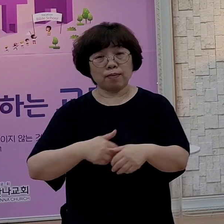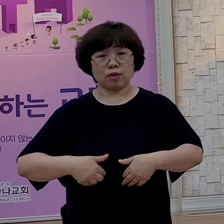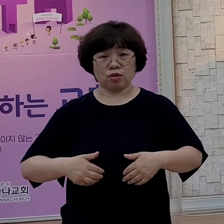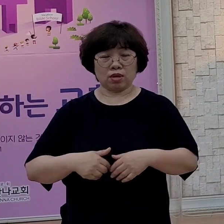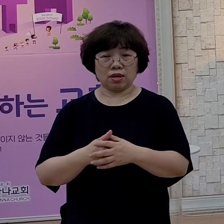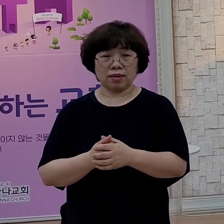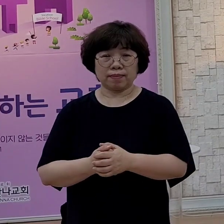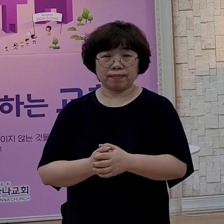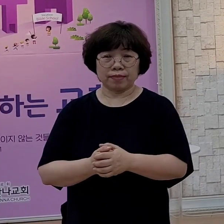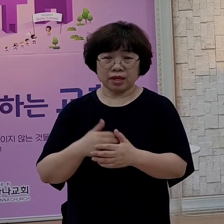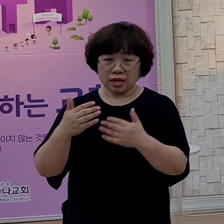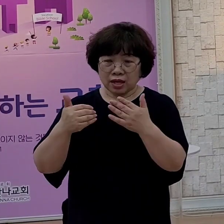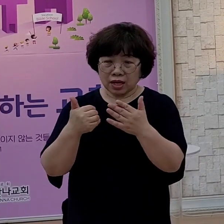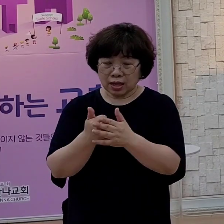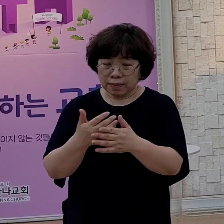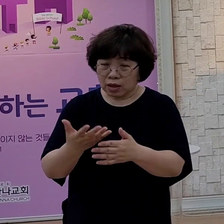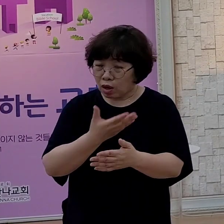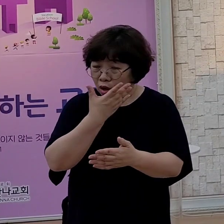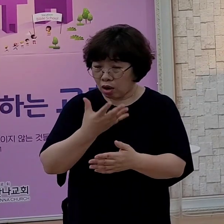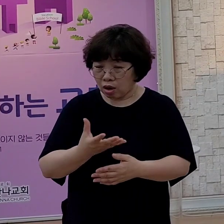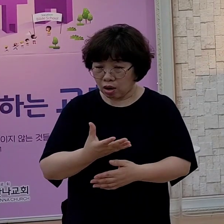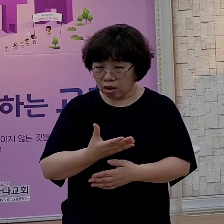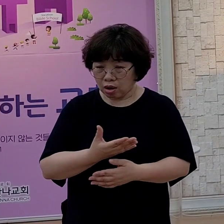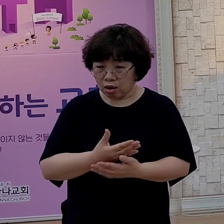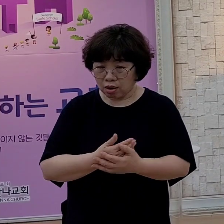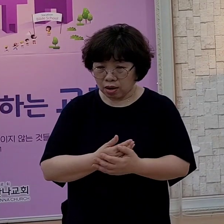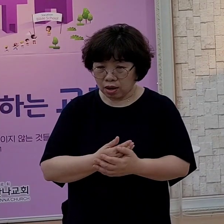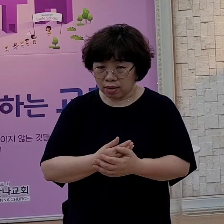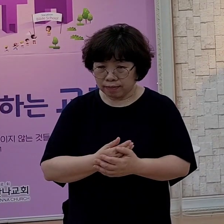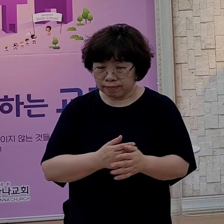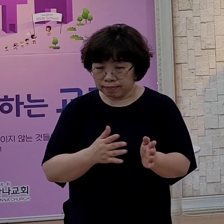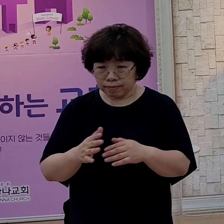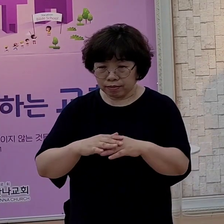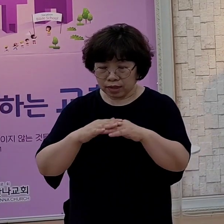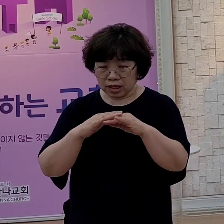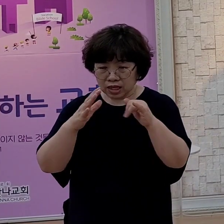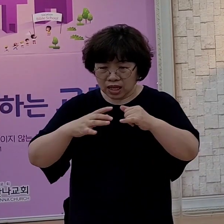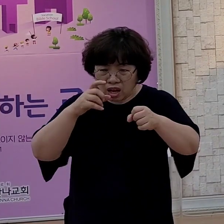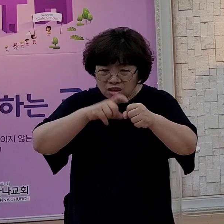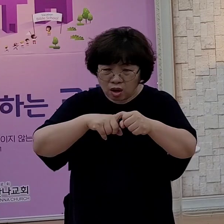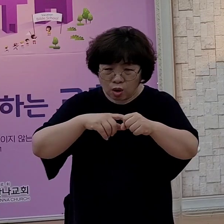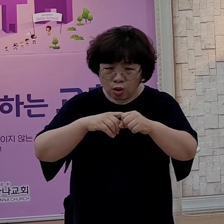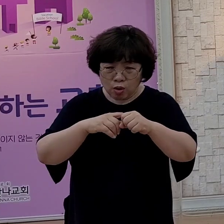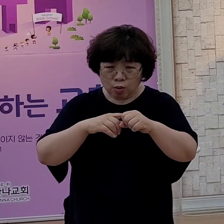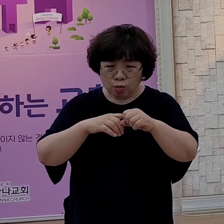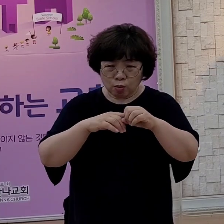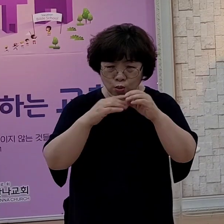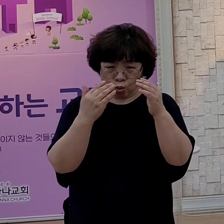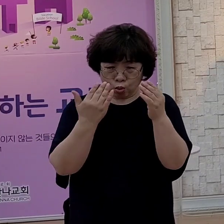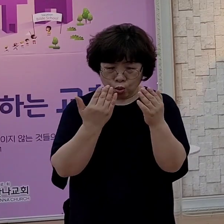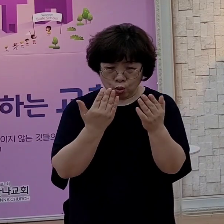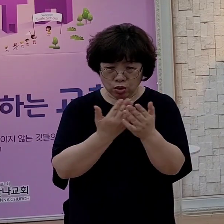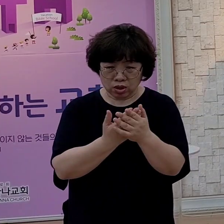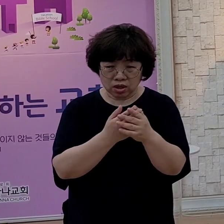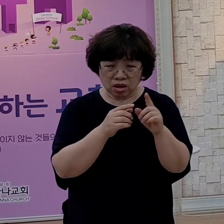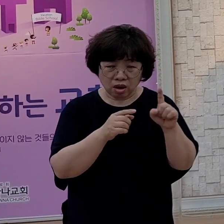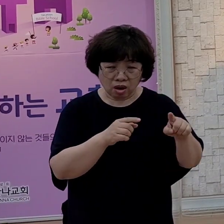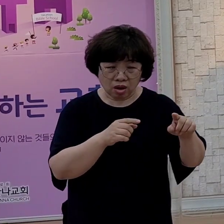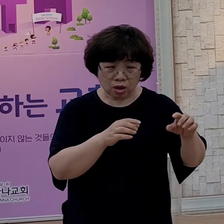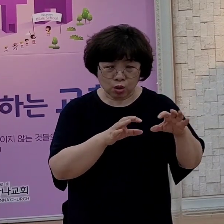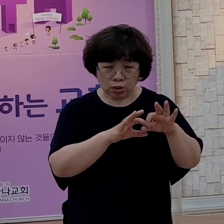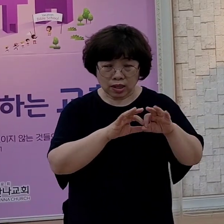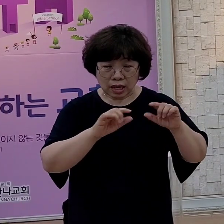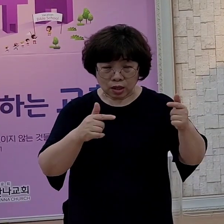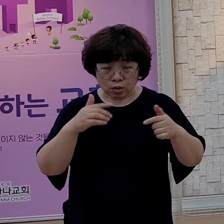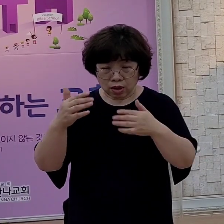이 과정 속에서 우리 모든 사람, 세상적인 지식과 지혜가 아니라 하나님의 지혜로 가득 찰